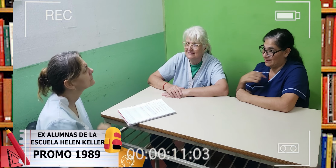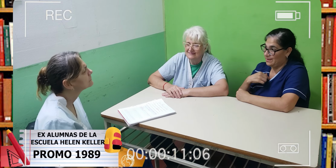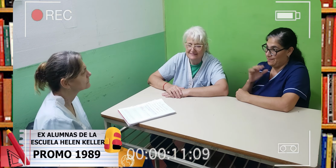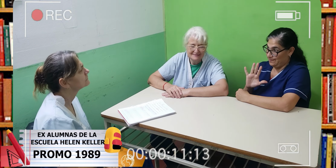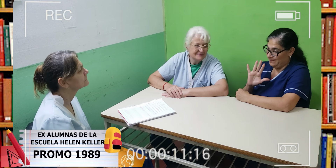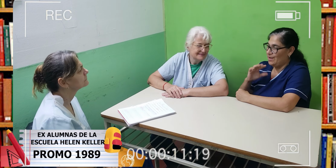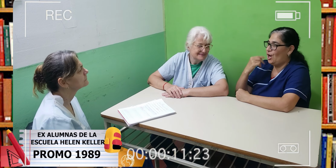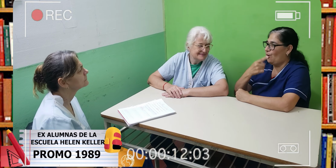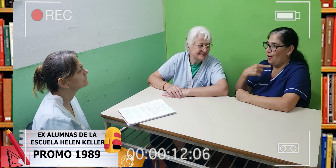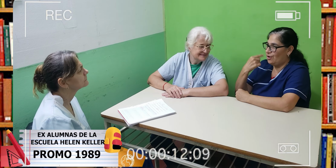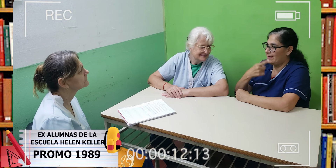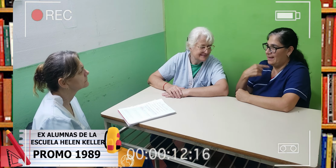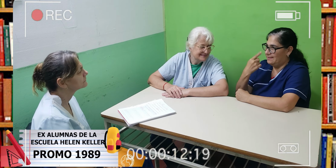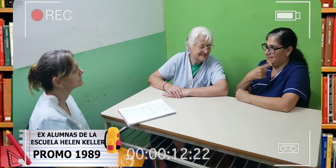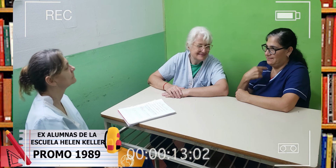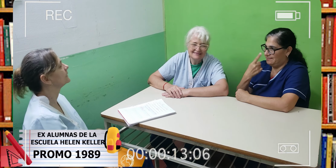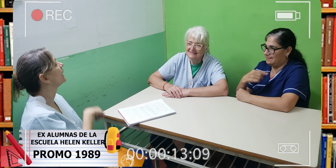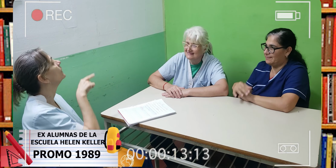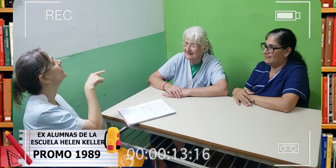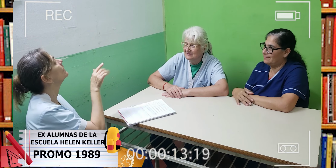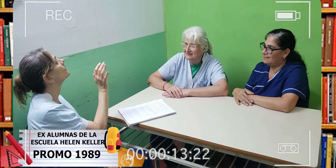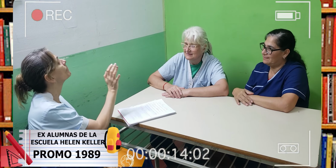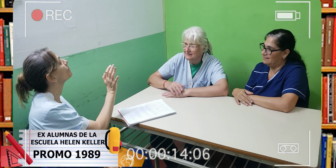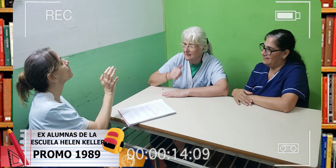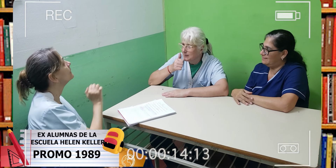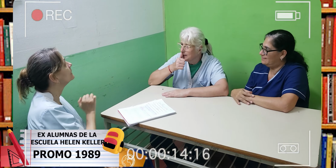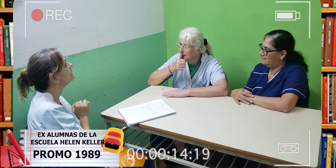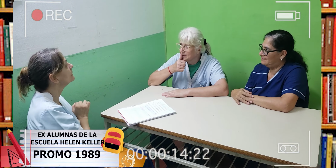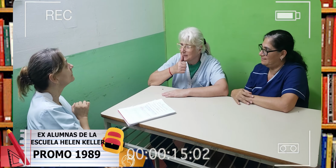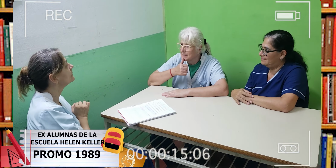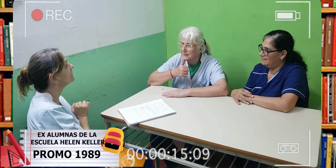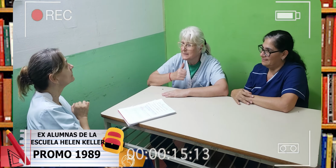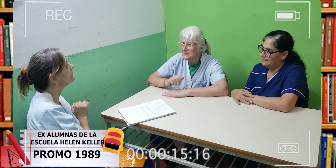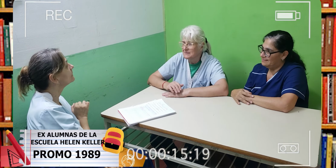¿Cuál es tu seña personal? Esta es mi seña personal y esta es la mía.